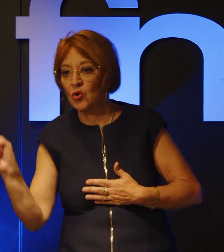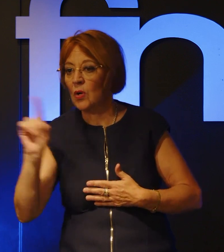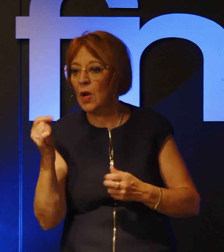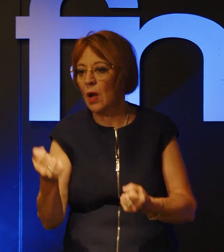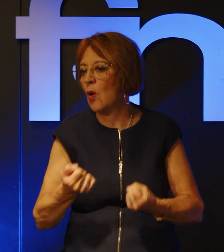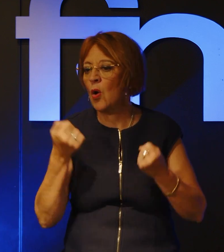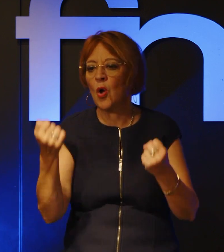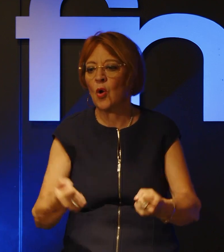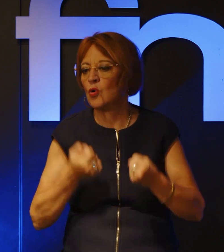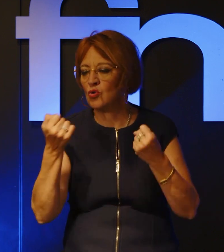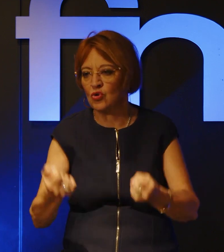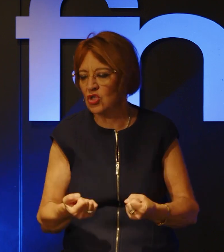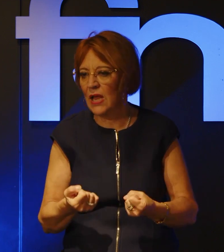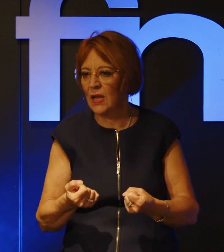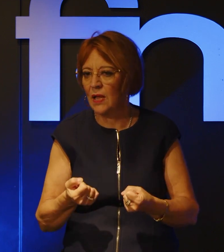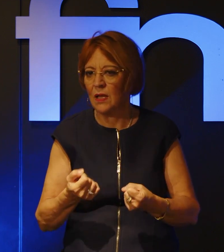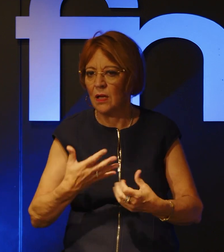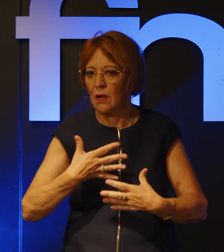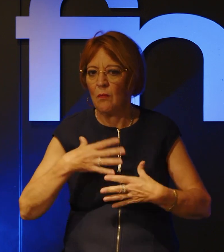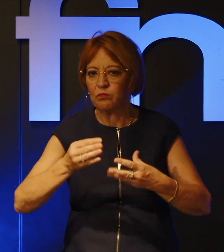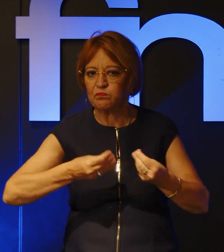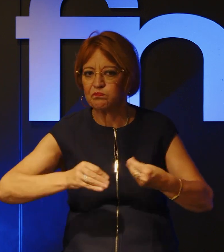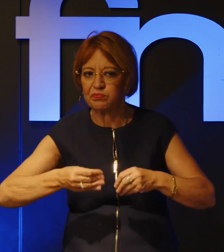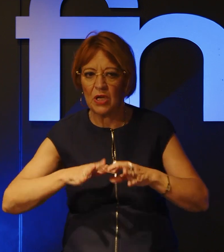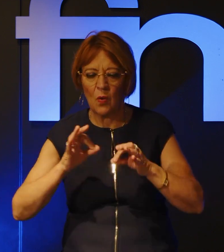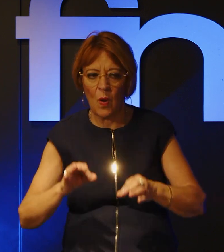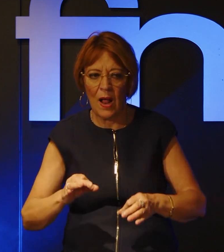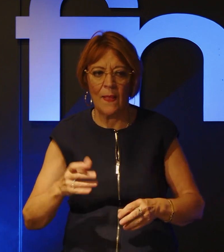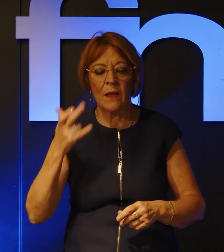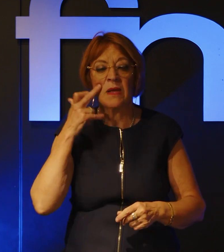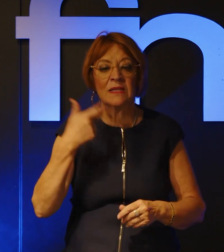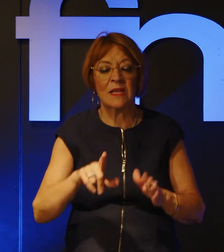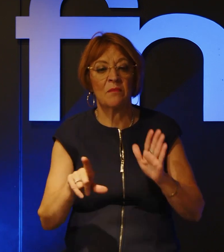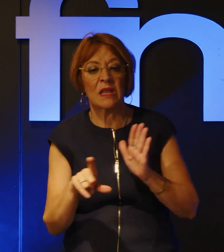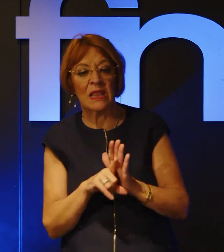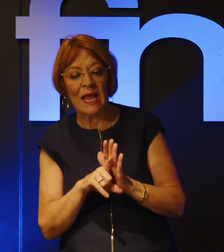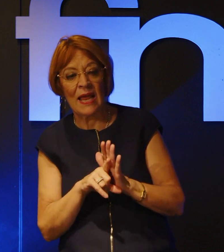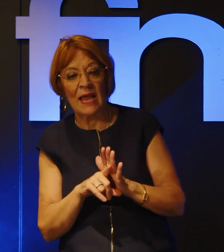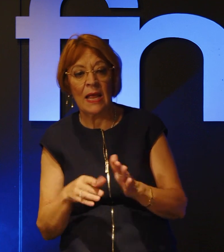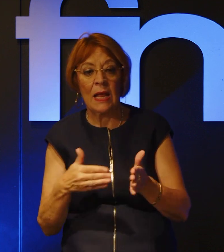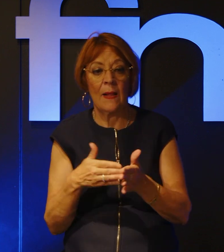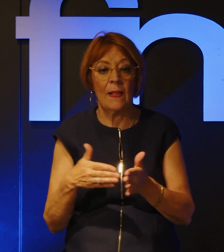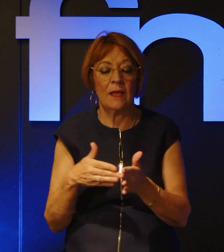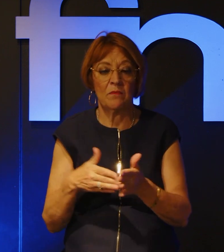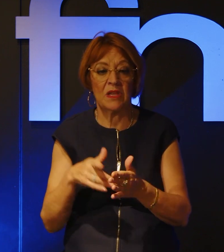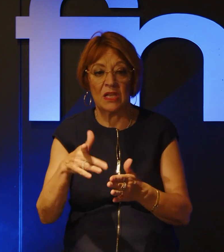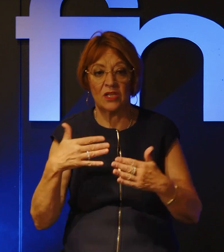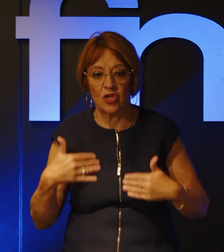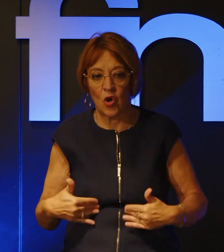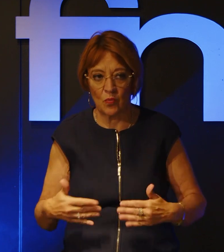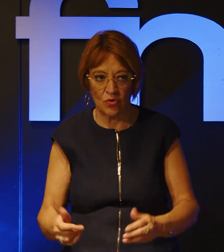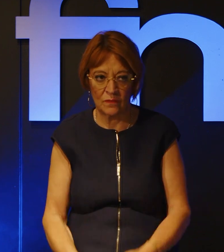consegue atingir ao manipular e quando o faz é par uma legislação que limita esses